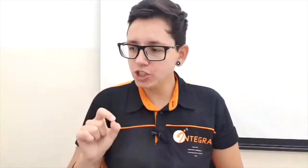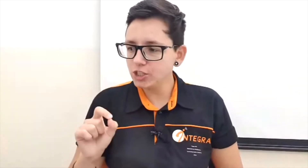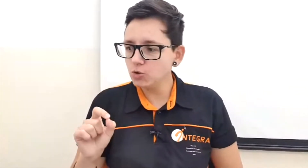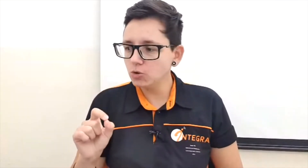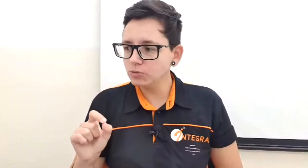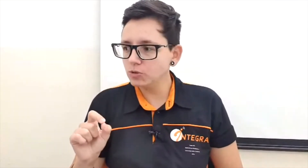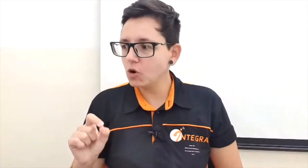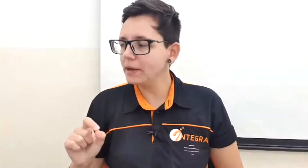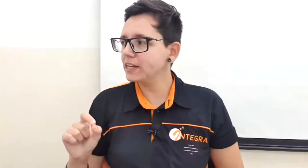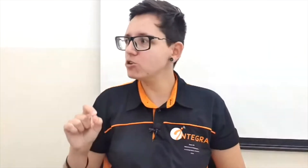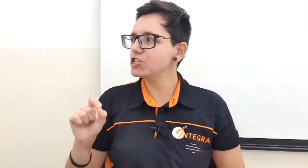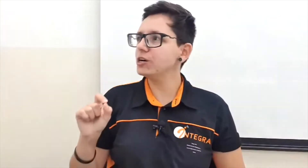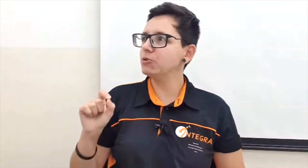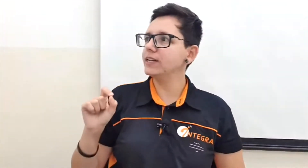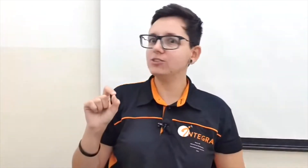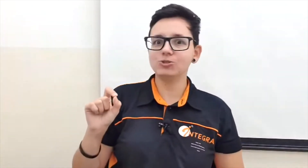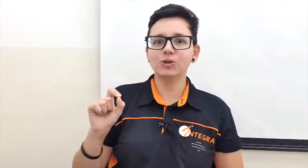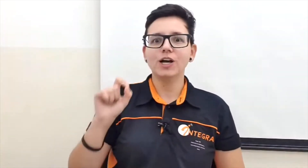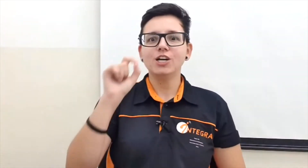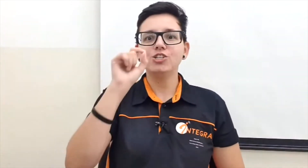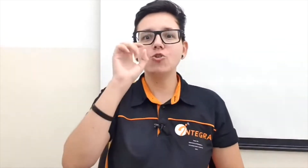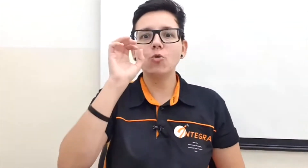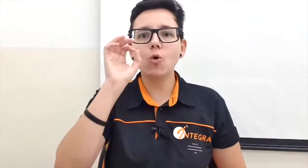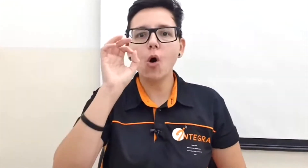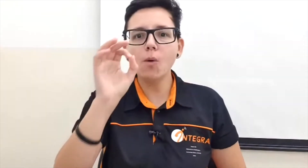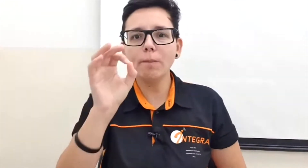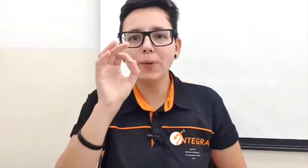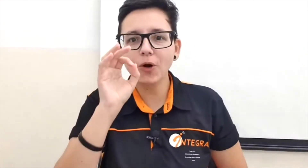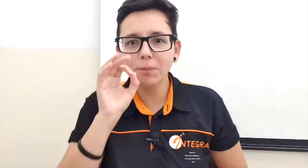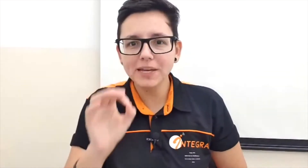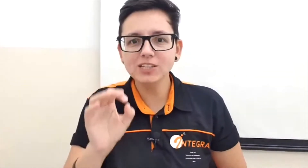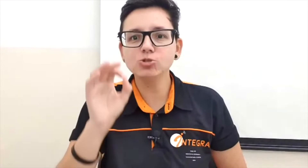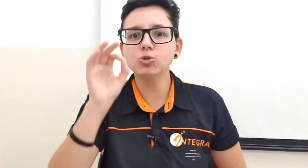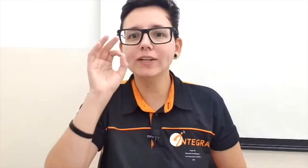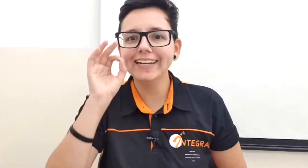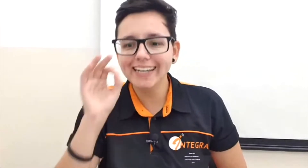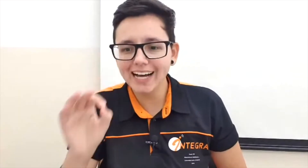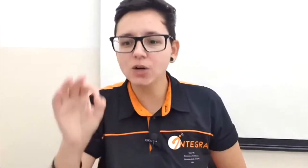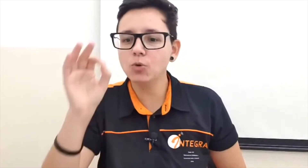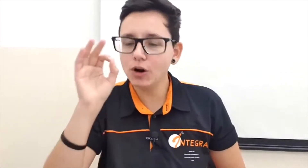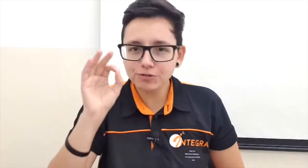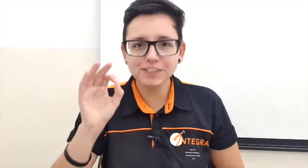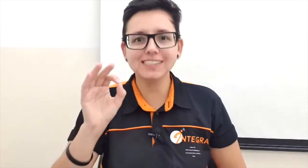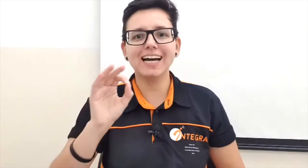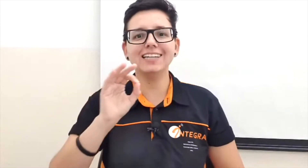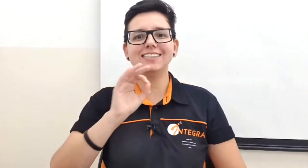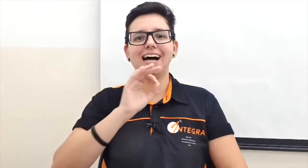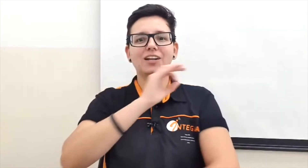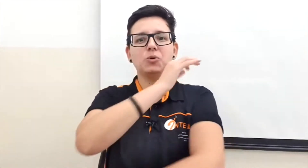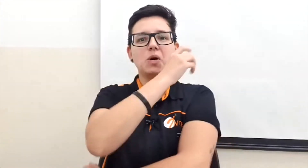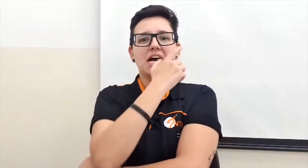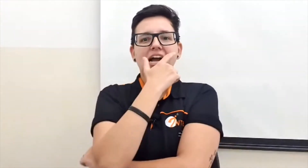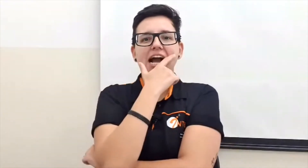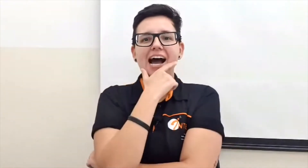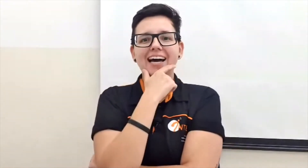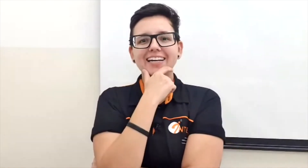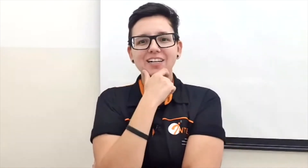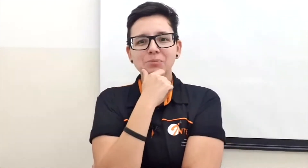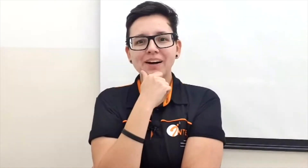de como é que eu chamo isso? De um compromisso não oficializado. Caramba!